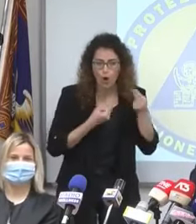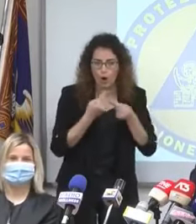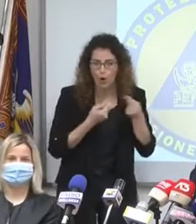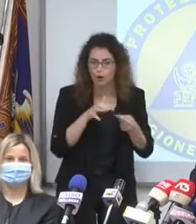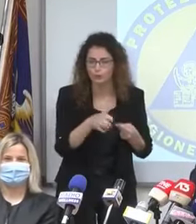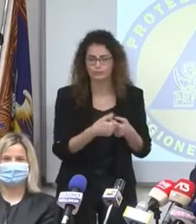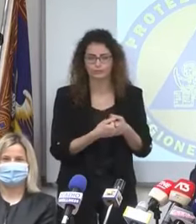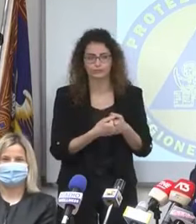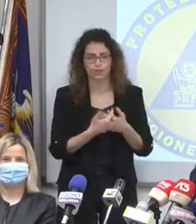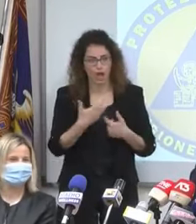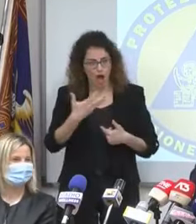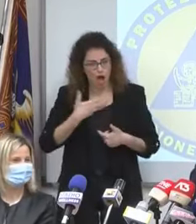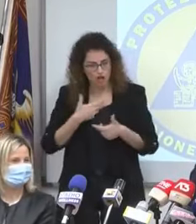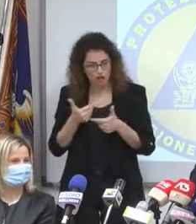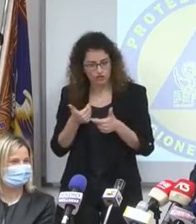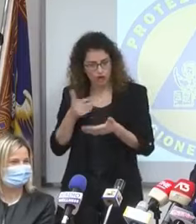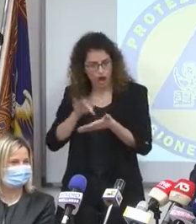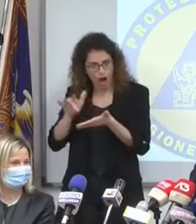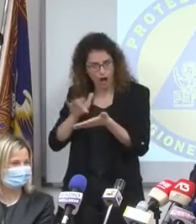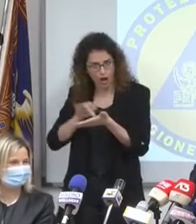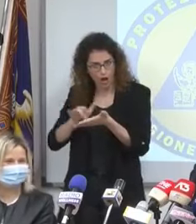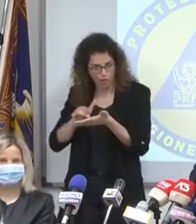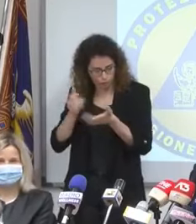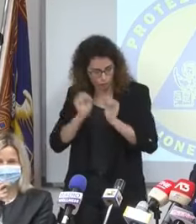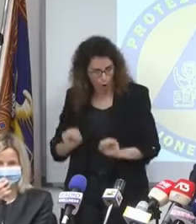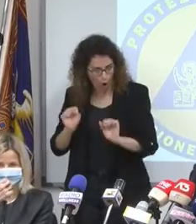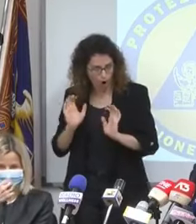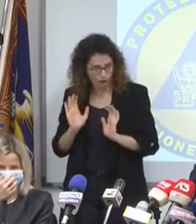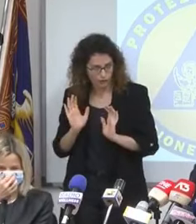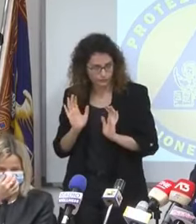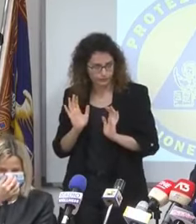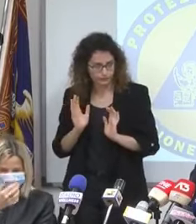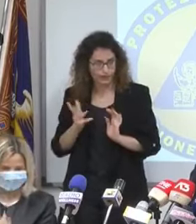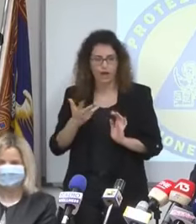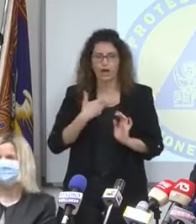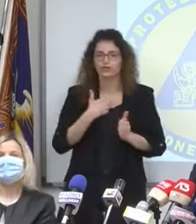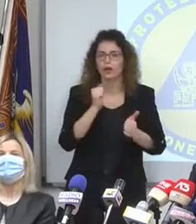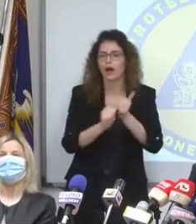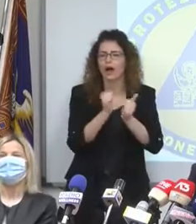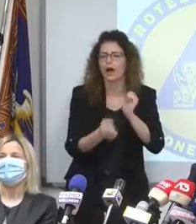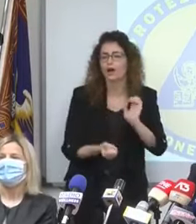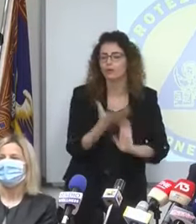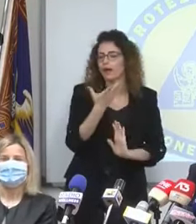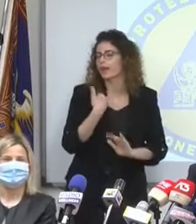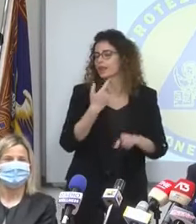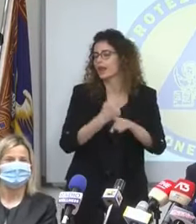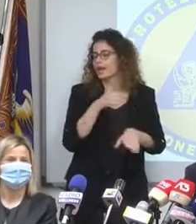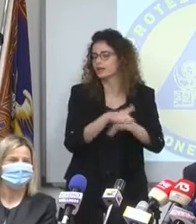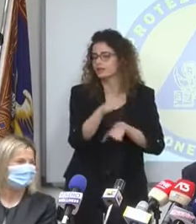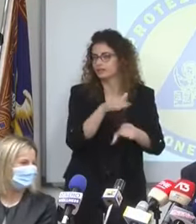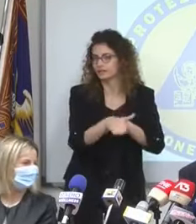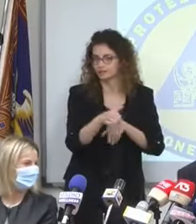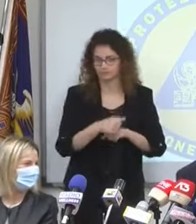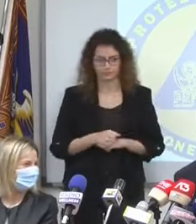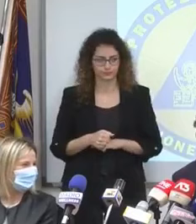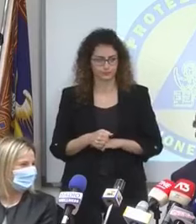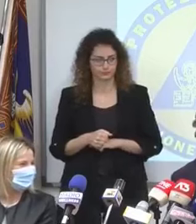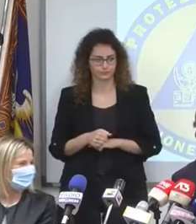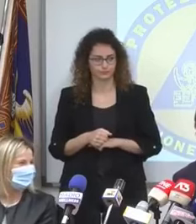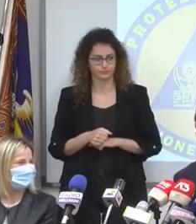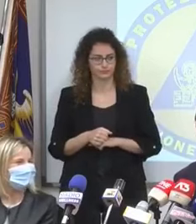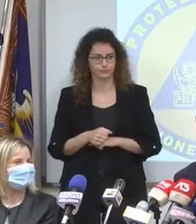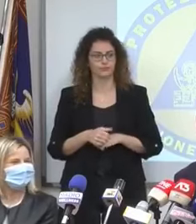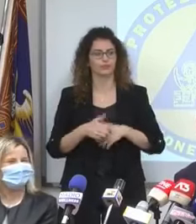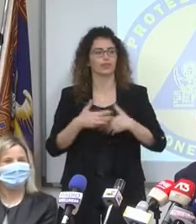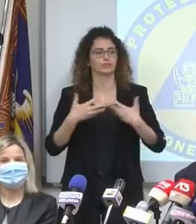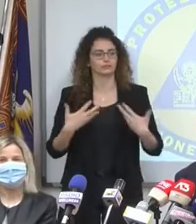Fammi il conto. Beh, esistono anche le calcolatrici, voglio dire. No, esiste la pietra focaia, bisogna abituarsi. Quindi